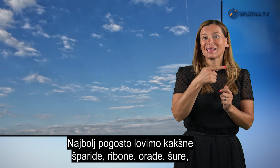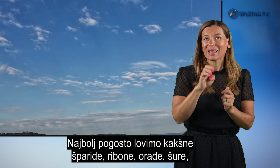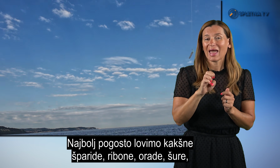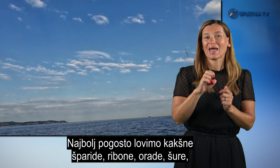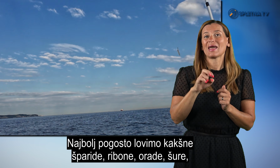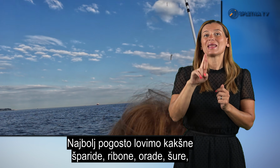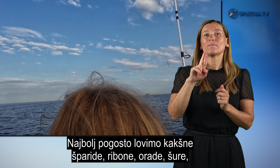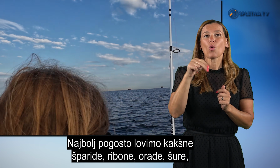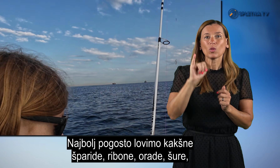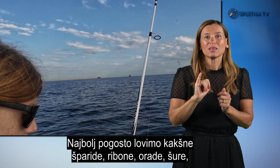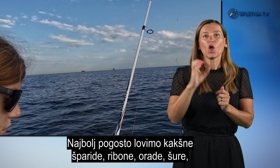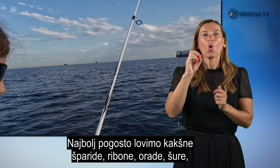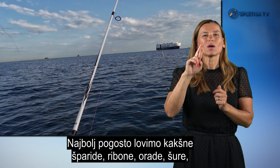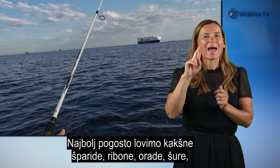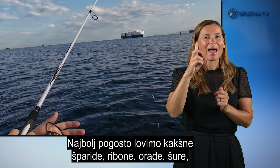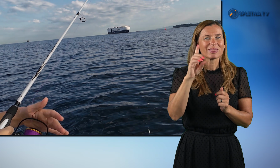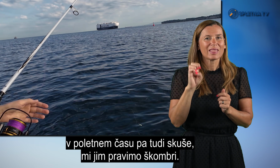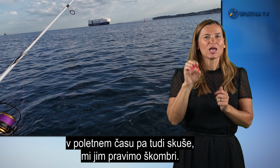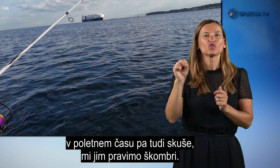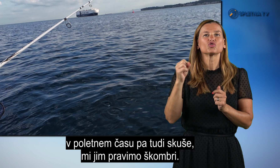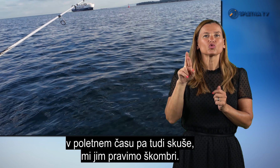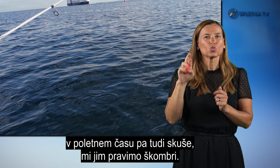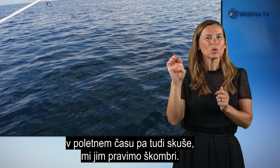ribone, orade, šure,